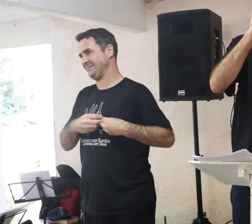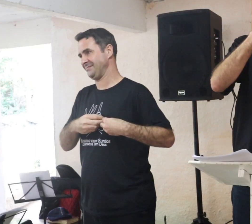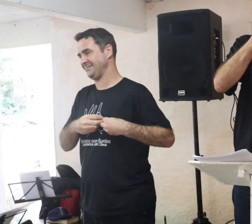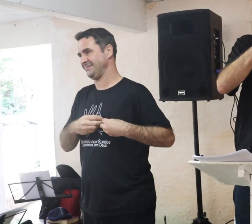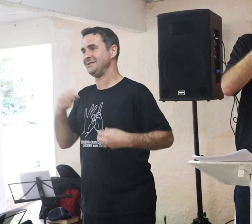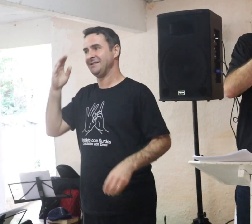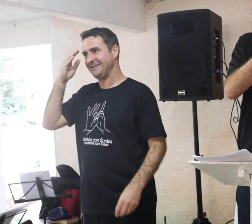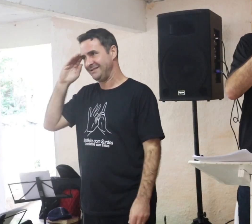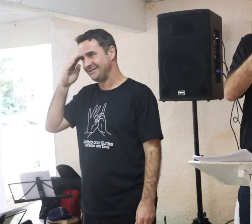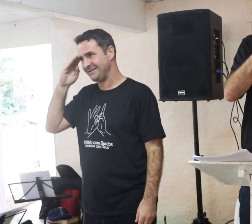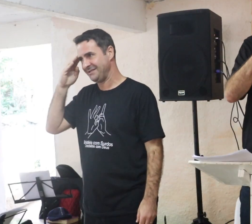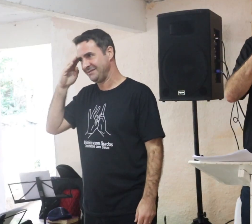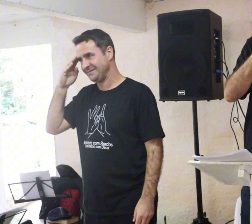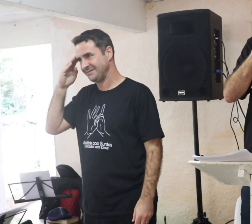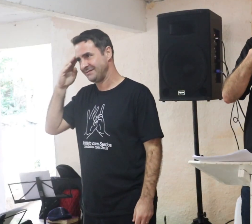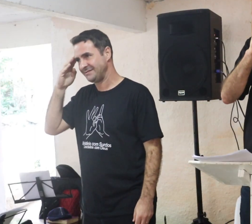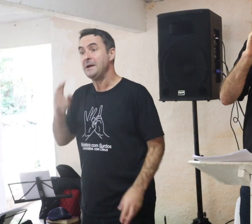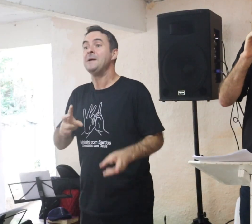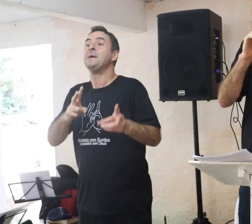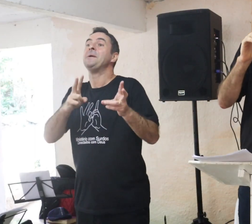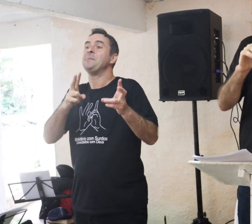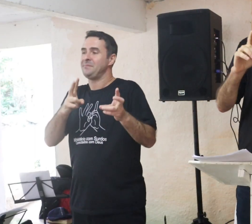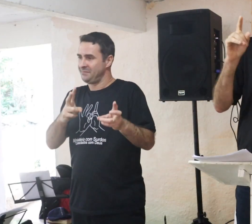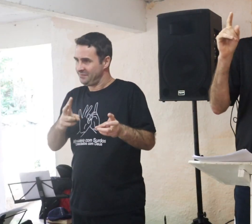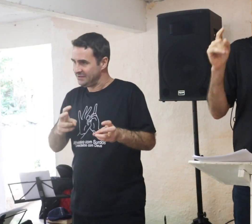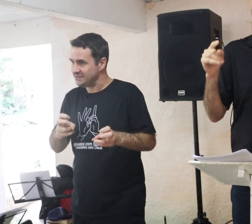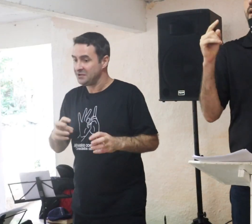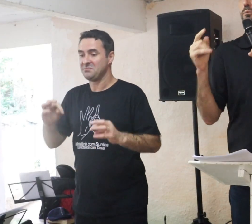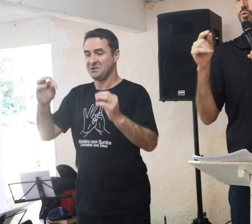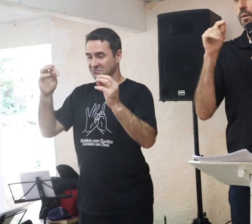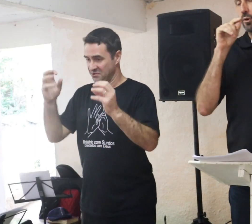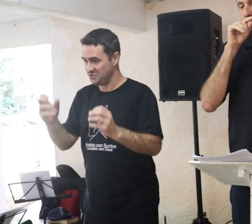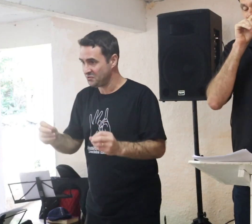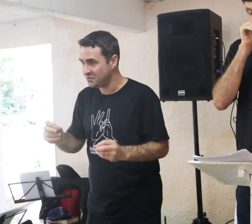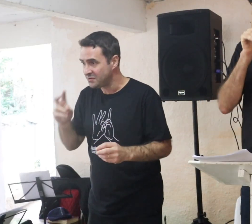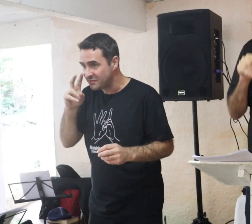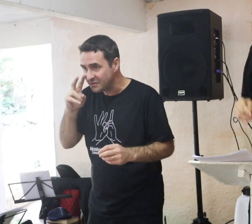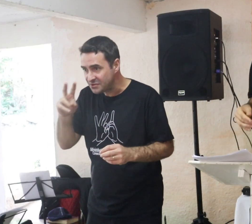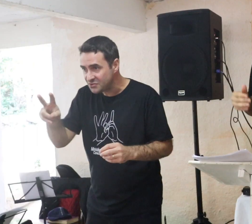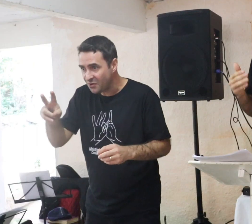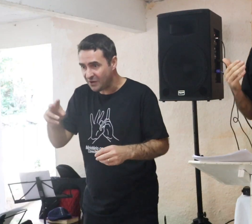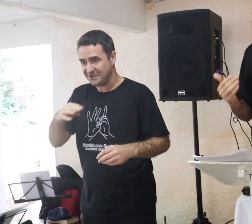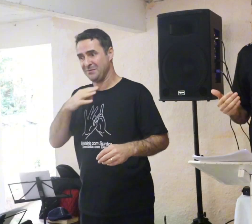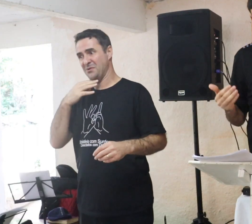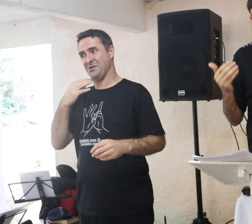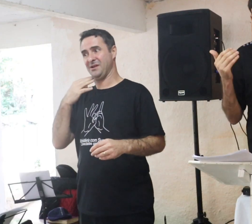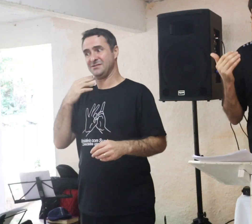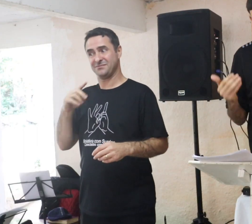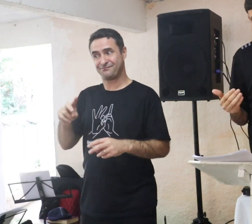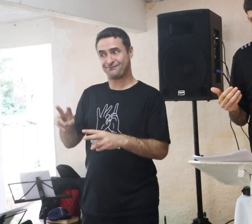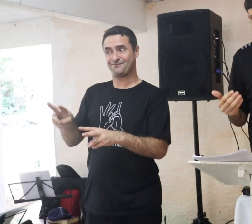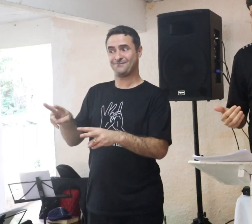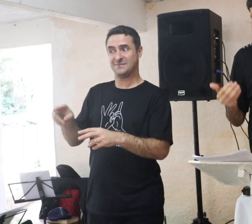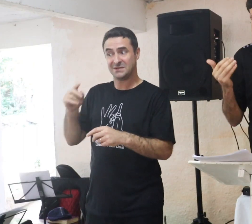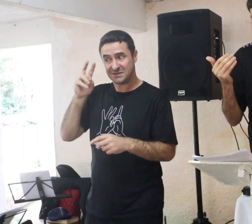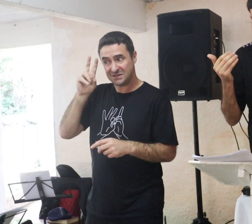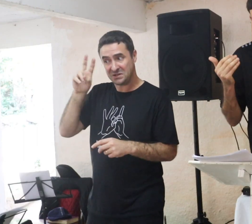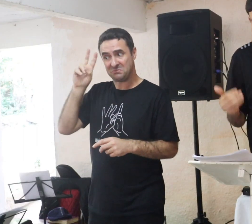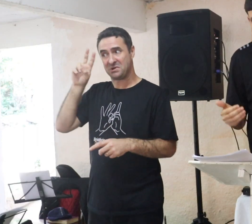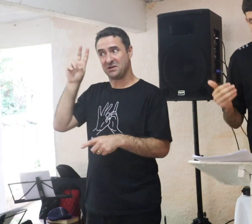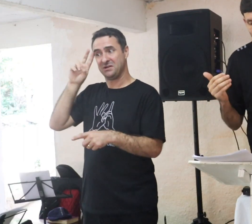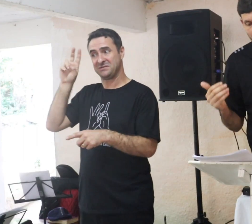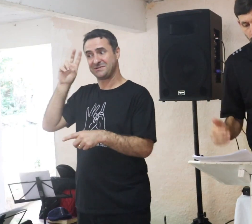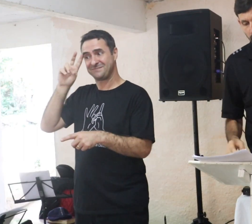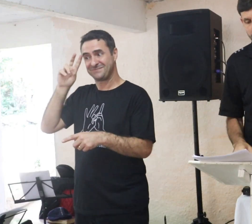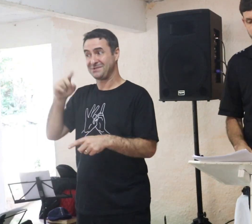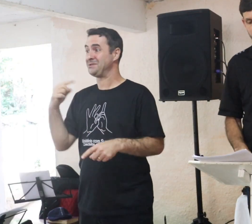Não, isso não é verdade. Todas as vezes que lidamos com a morte, nós ficamos diante da lembrança de que nós